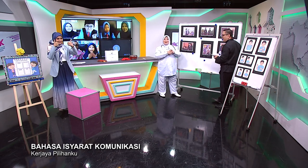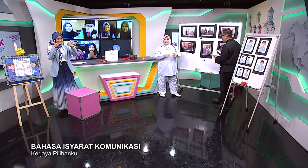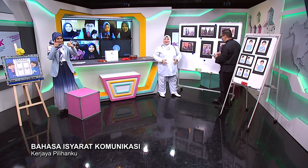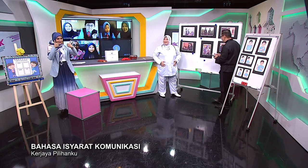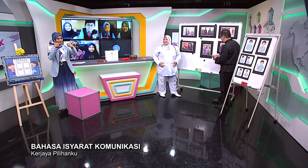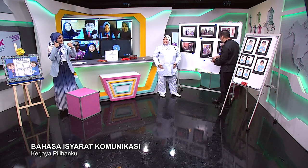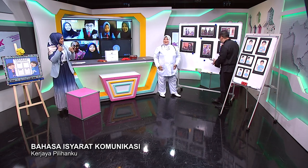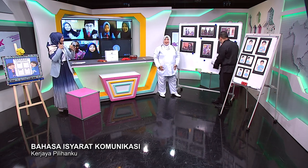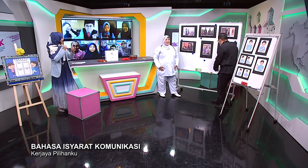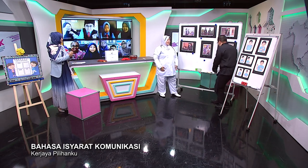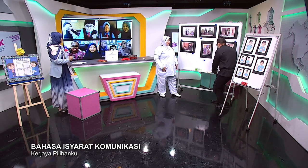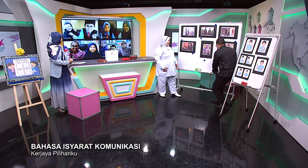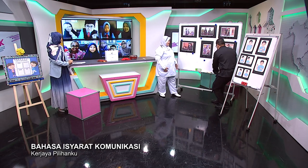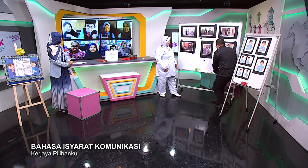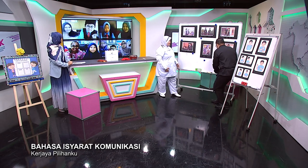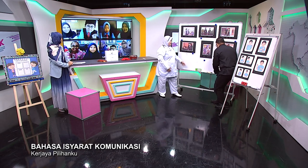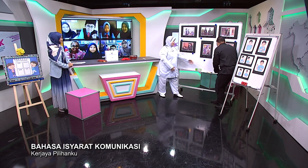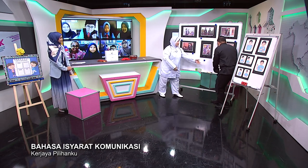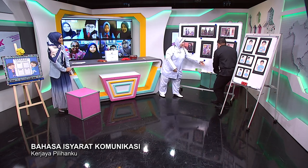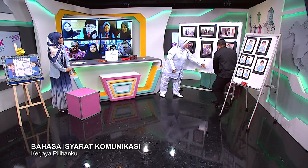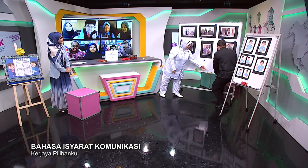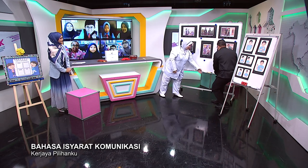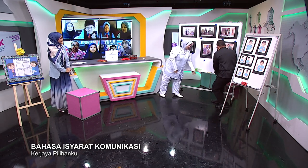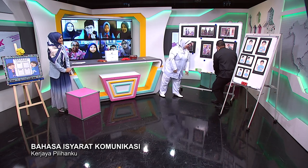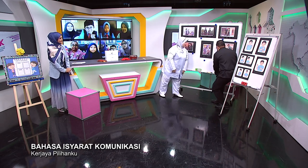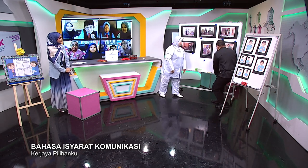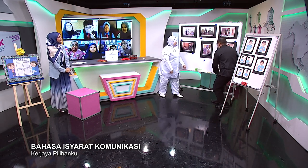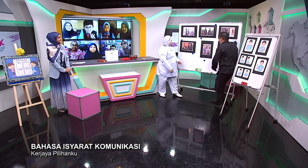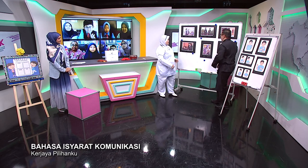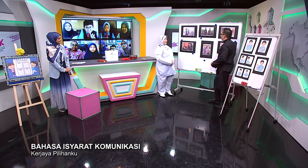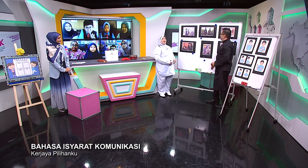sedia dengan kertas. Okey, cikgu simpan. Okey.